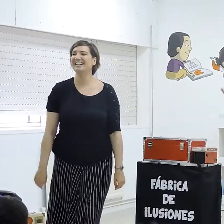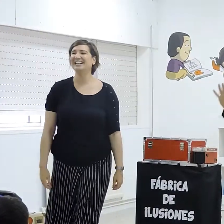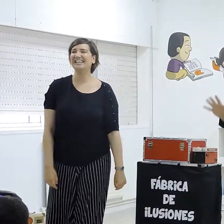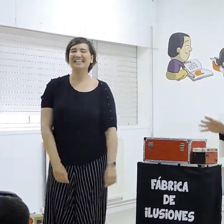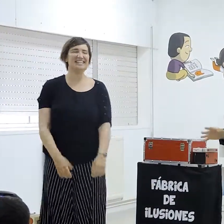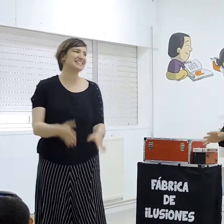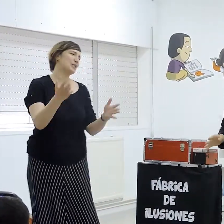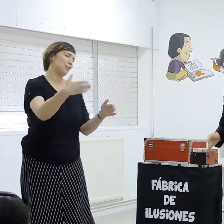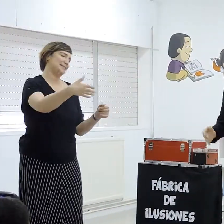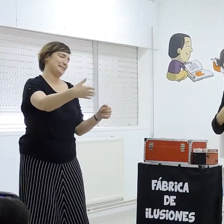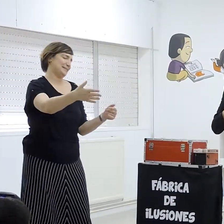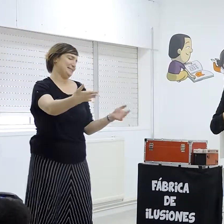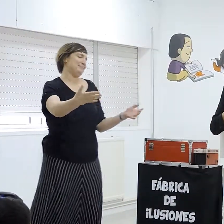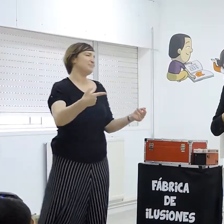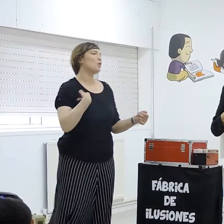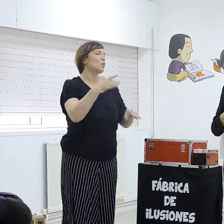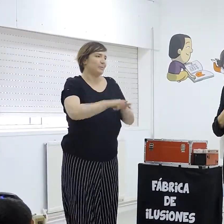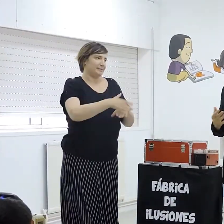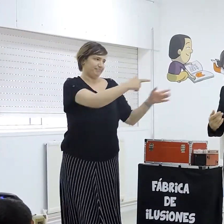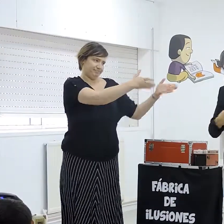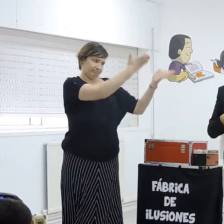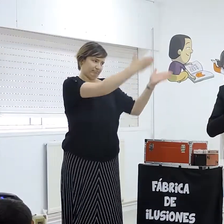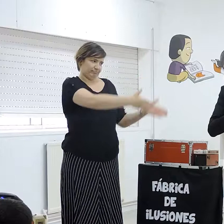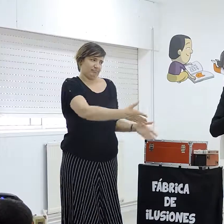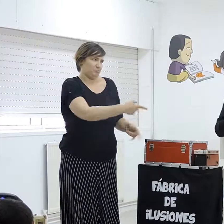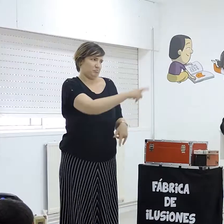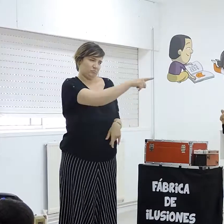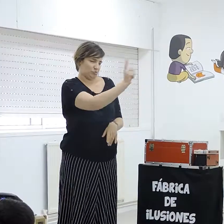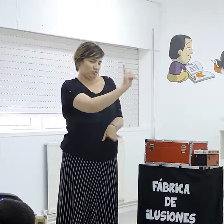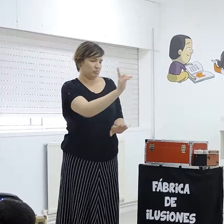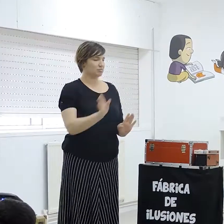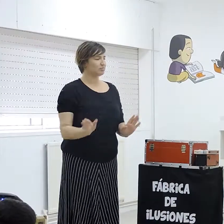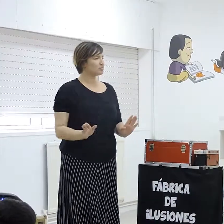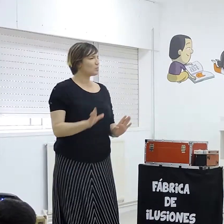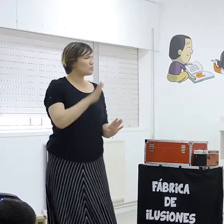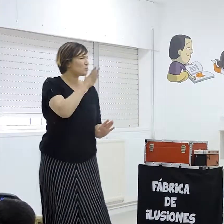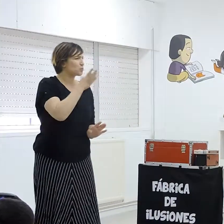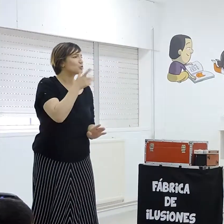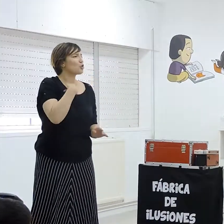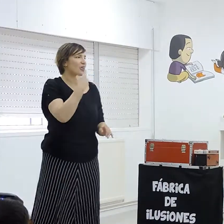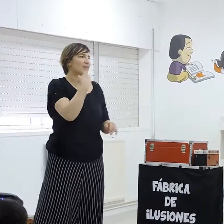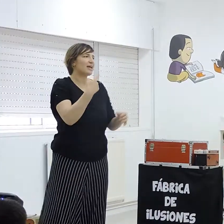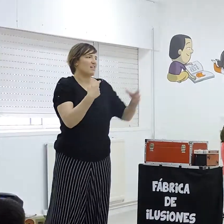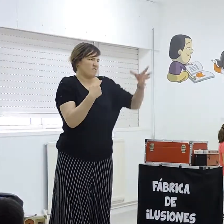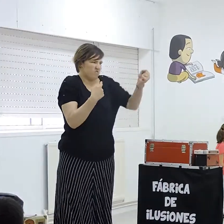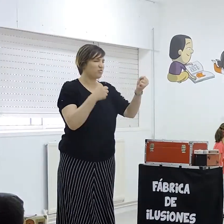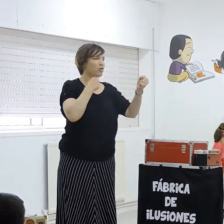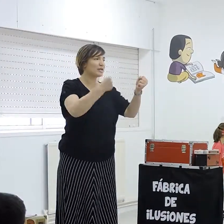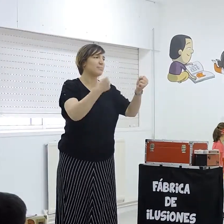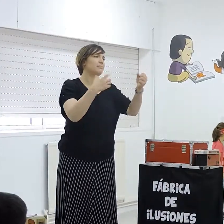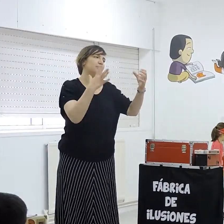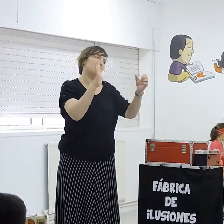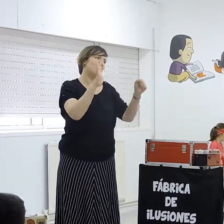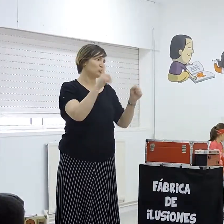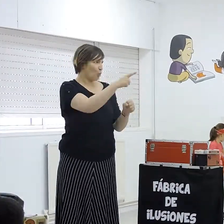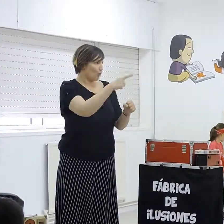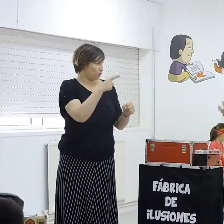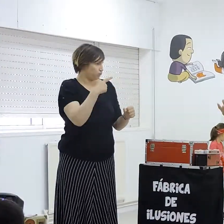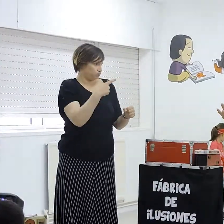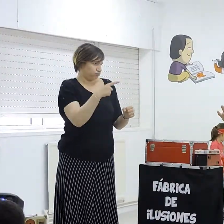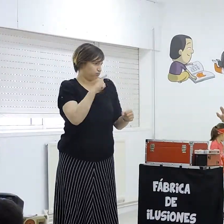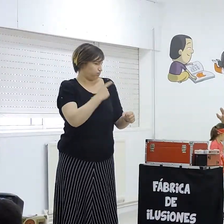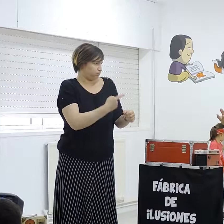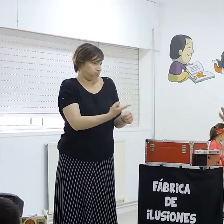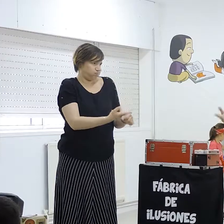No pasa nada. La culpa es mía. Es mi culpa. Porque tienes que apretarse muy fuerte, pero no tanto. Porque si aprietas